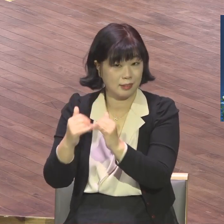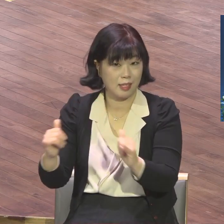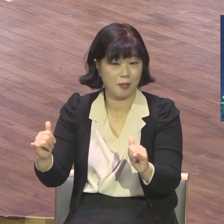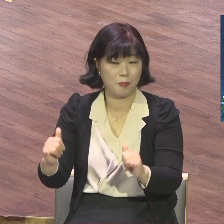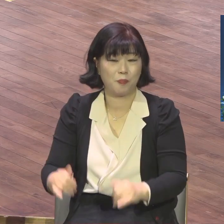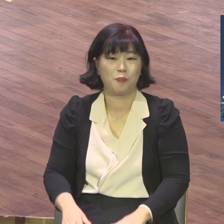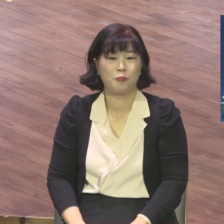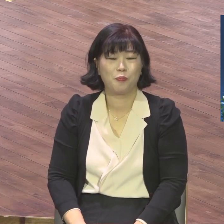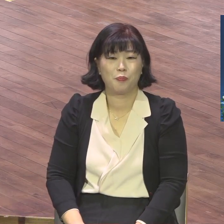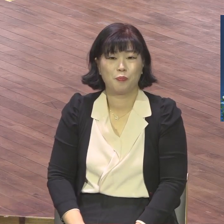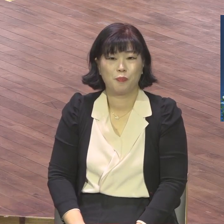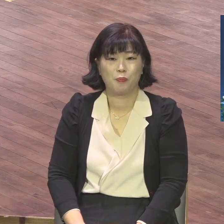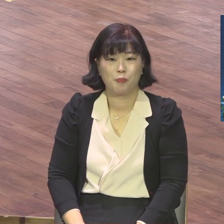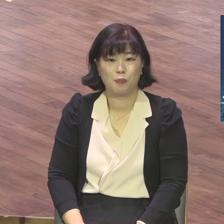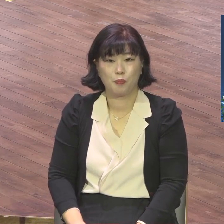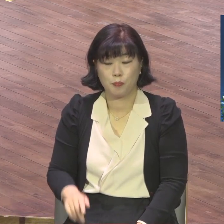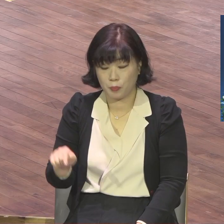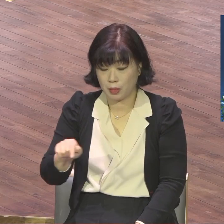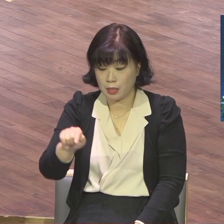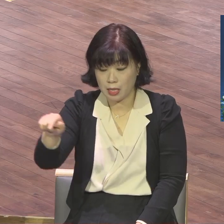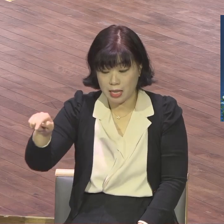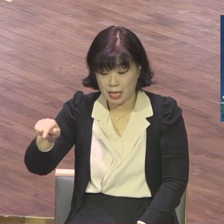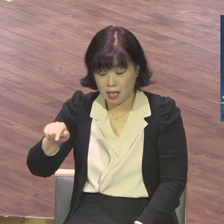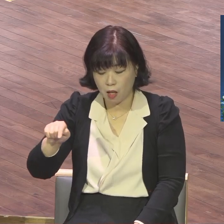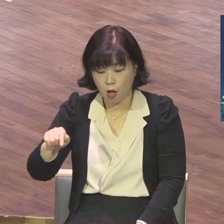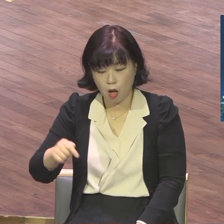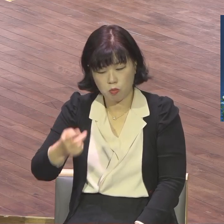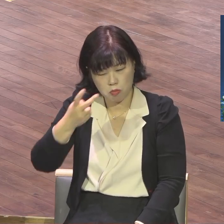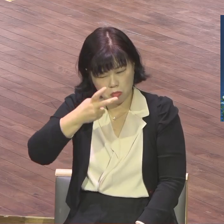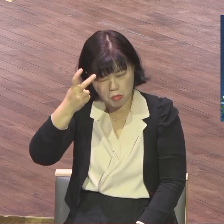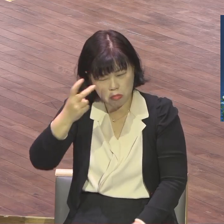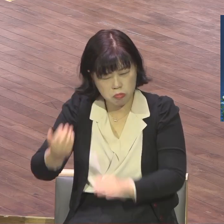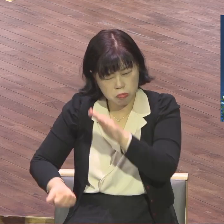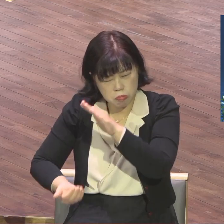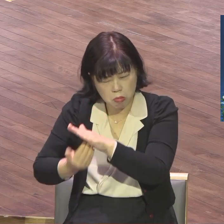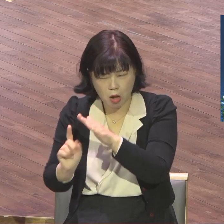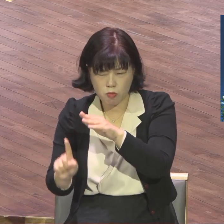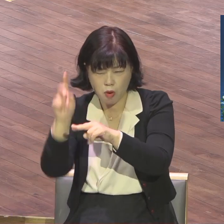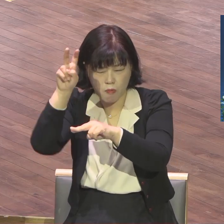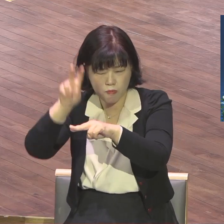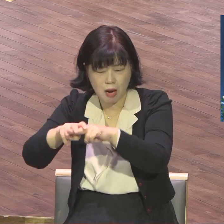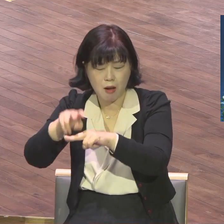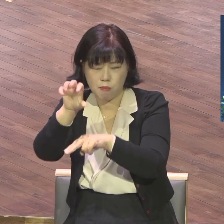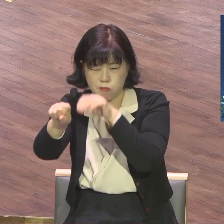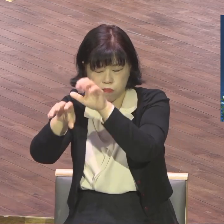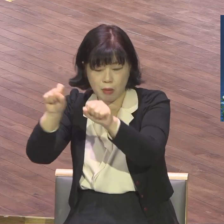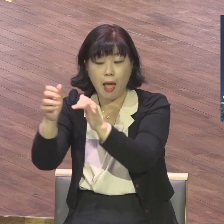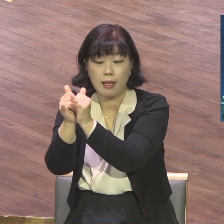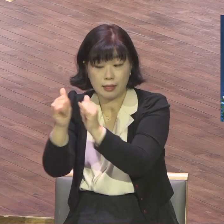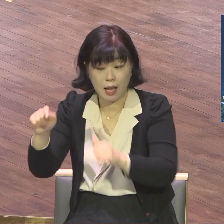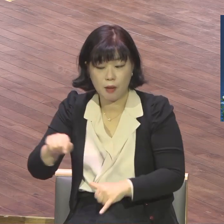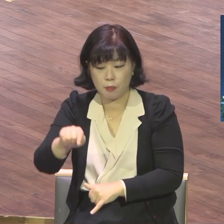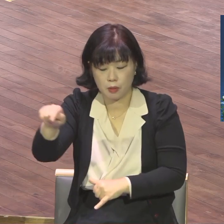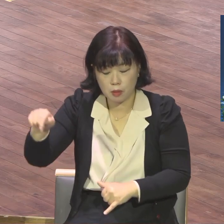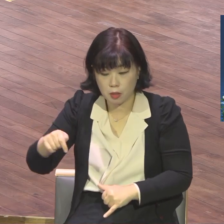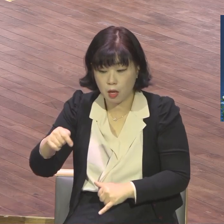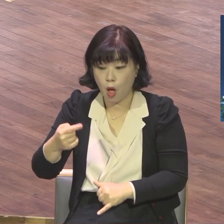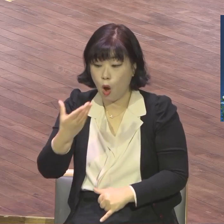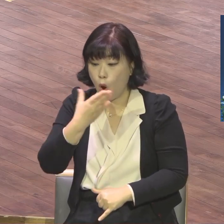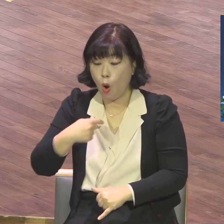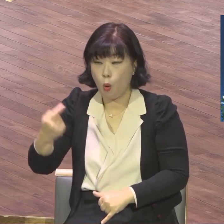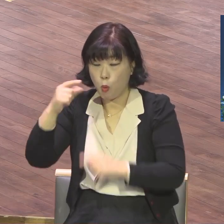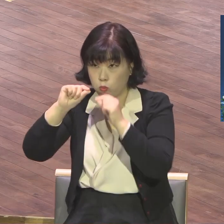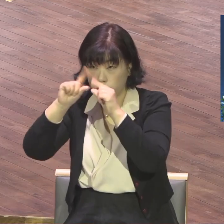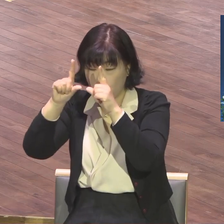로마가 바뀐다. 자 하나님의 세밀한 인도 가운데 바울은 이 로마의 핵심 인물들과